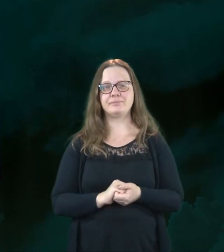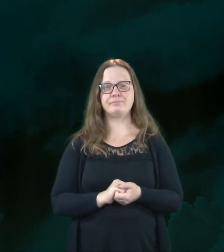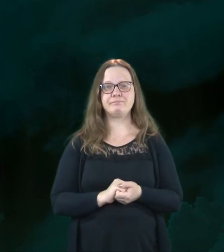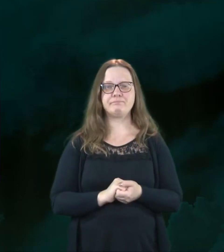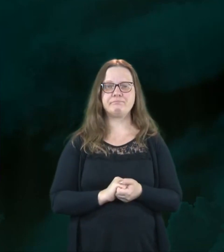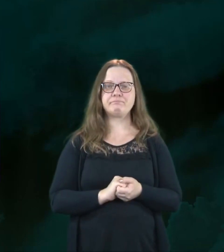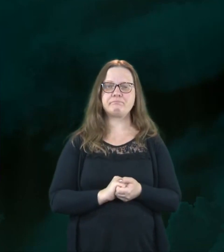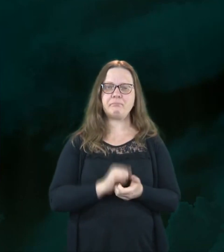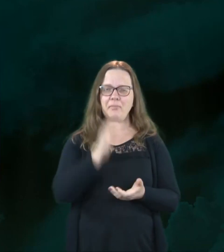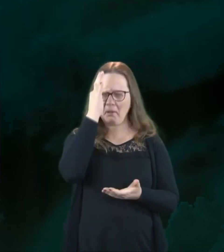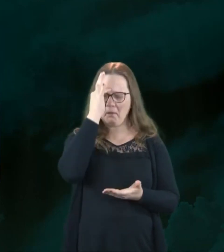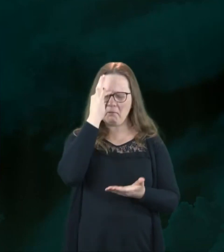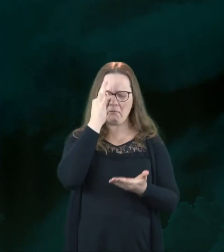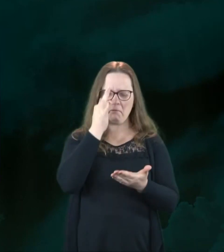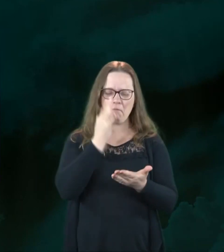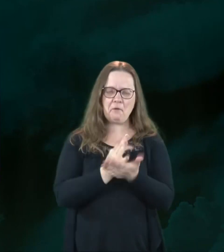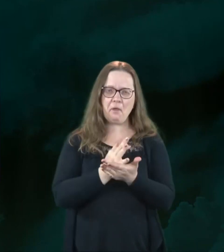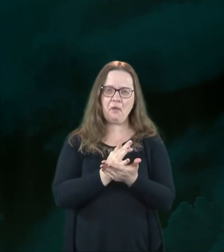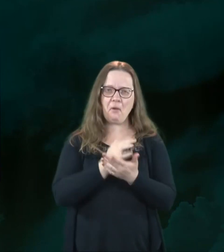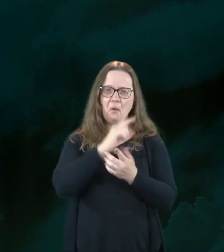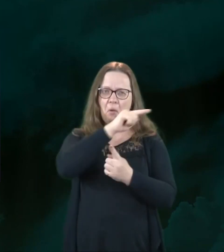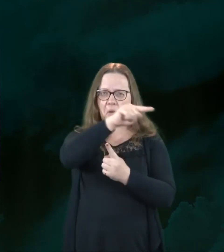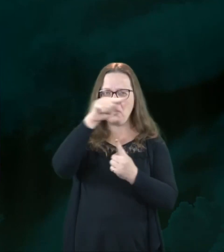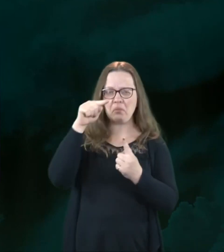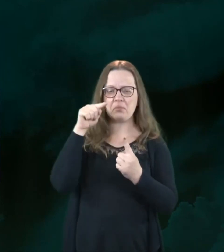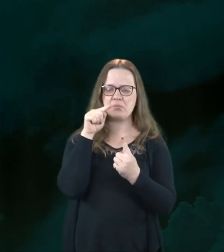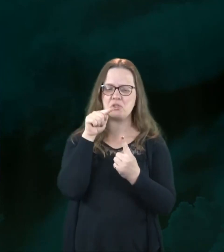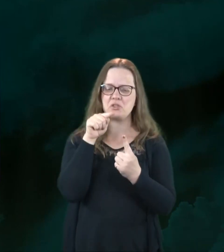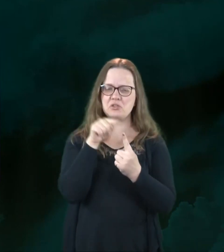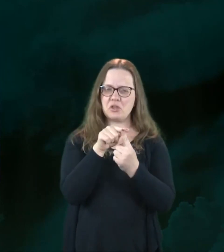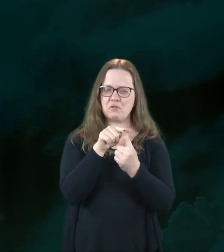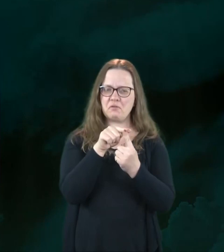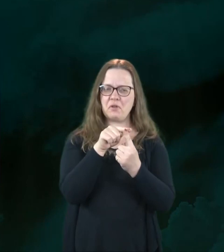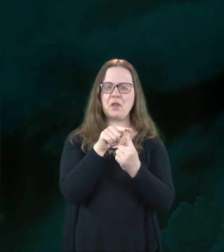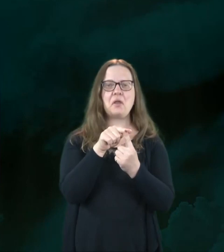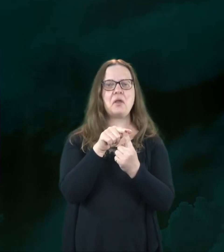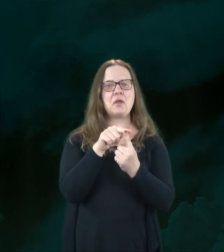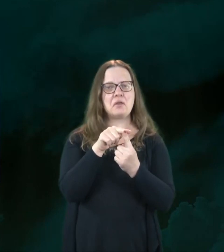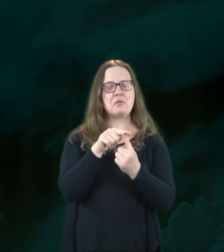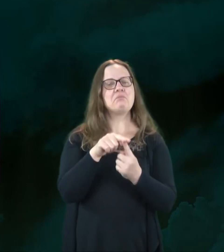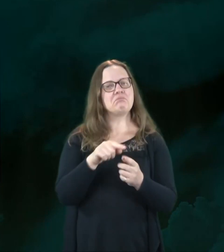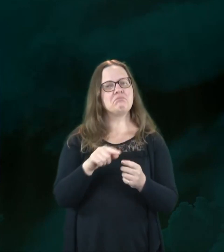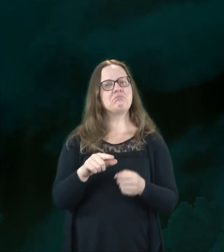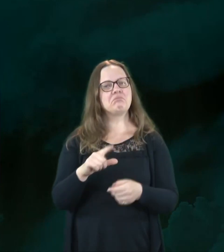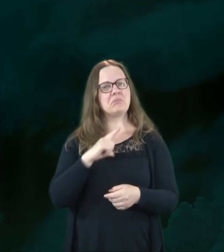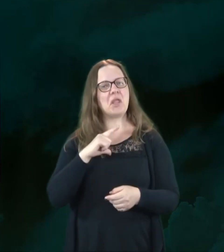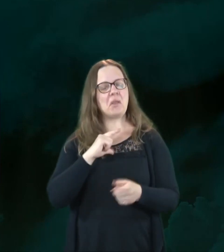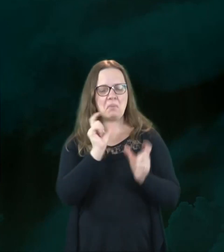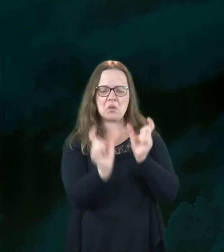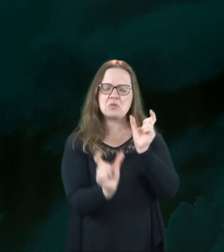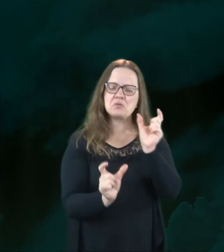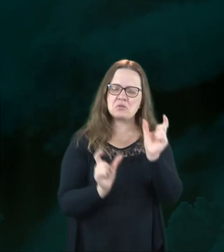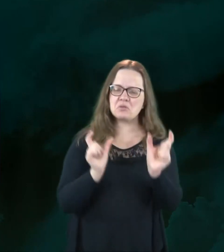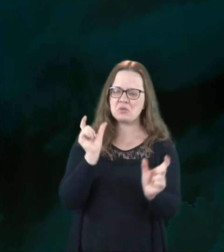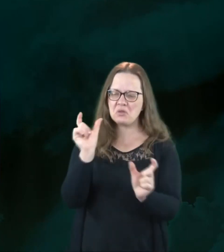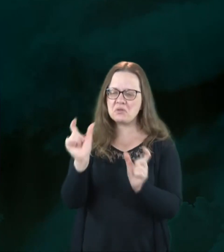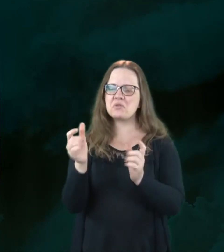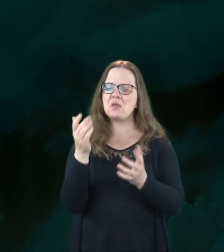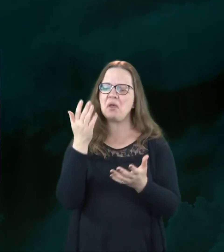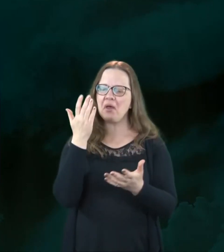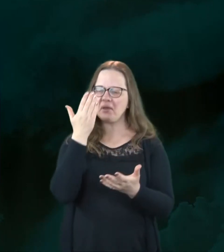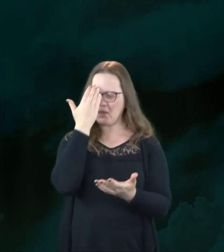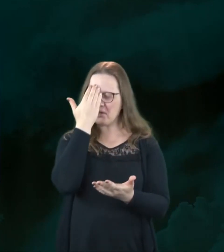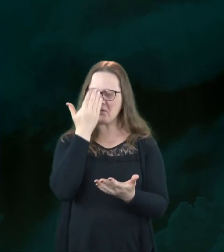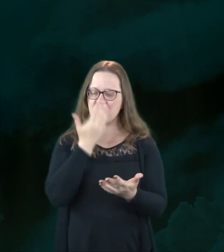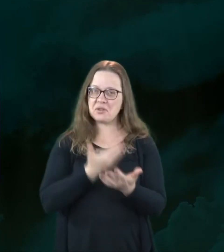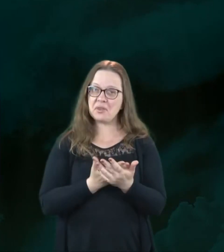objetiva. Tenha homens que aceitam ou não, acreditem ou não, a fé existe, está